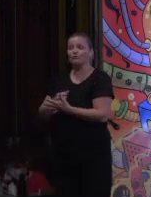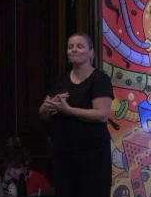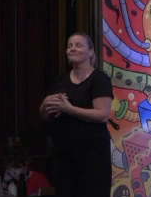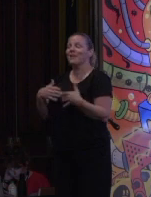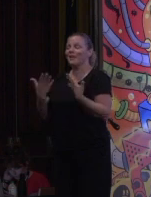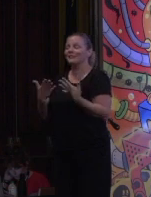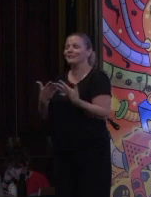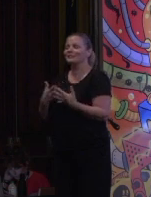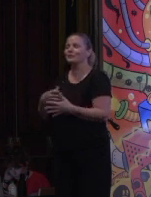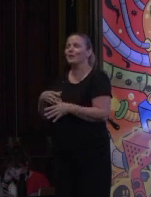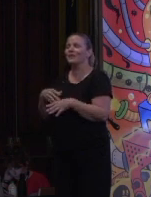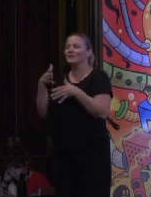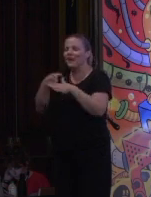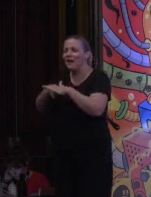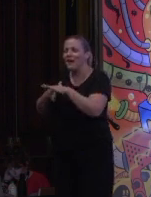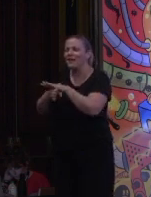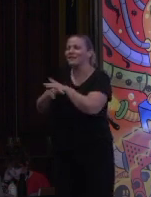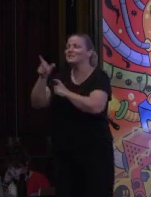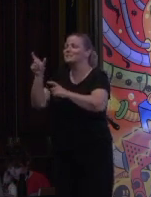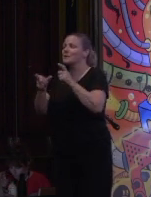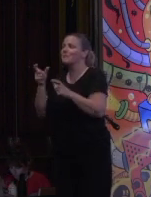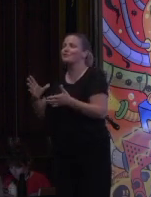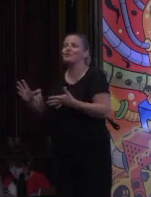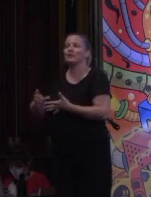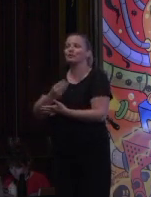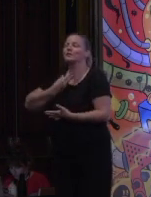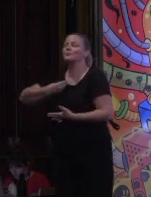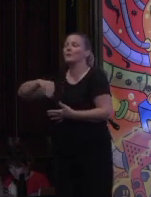nuevo, accesible para todos.